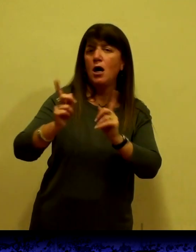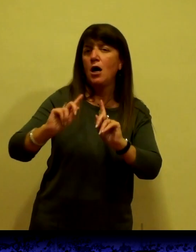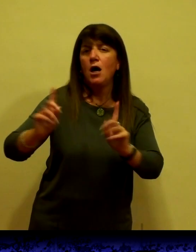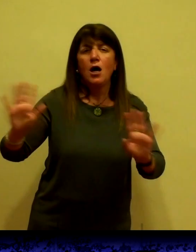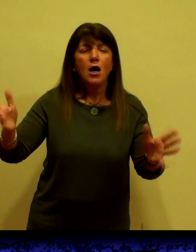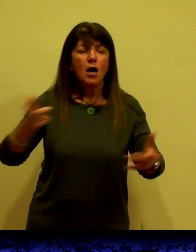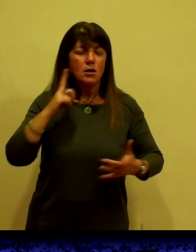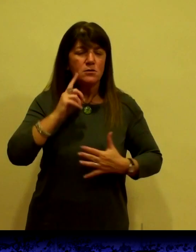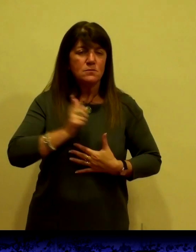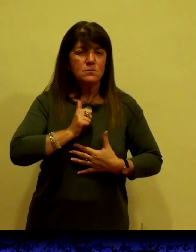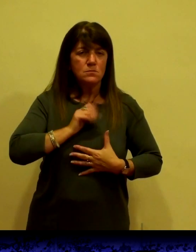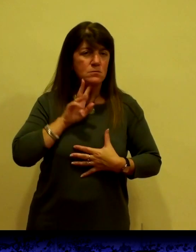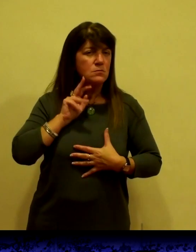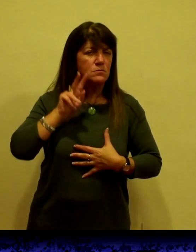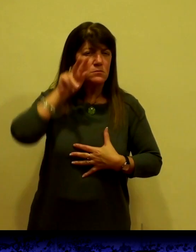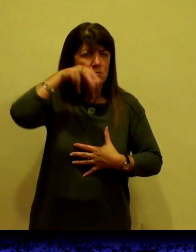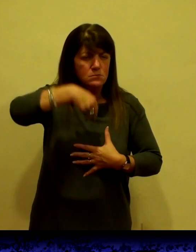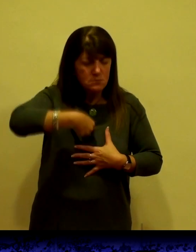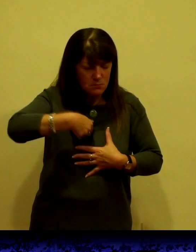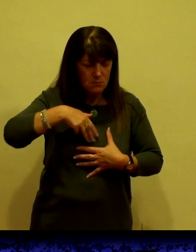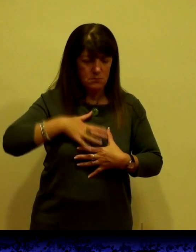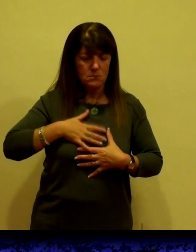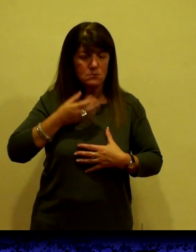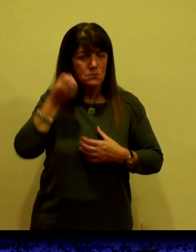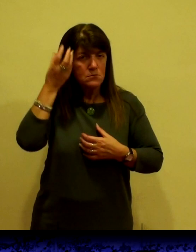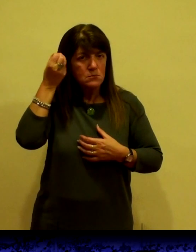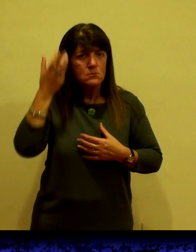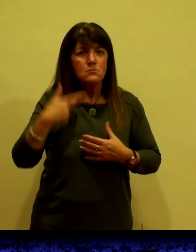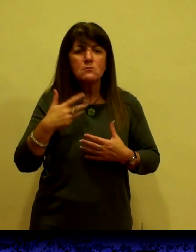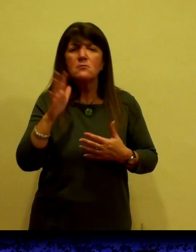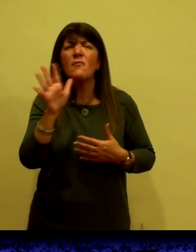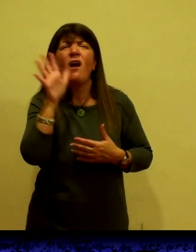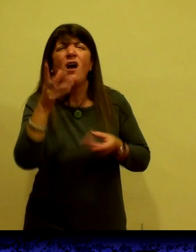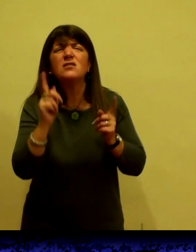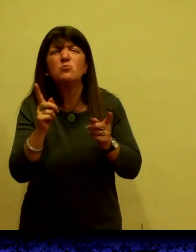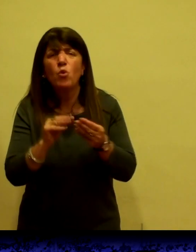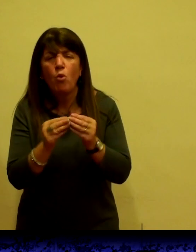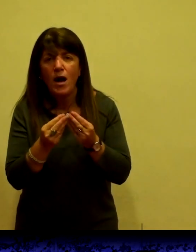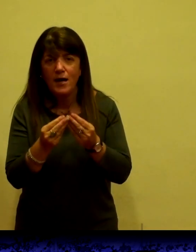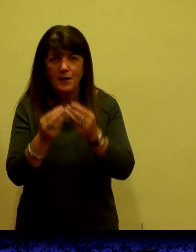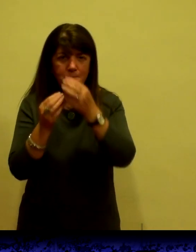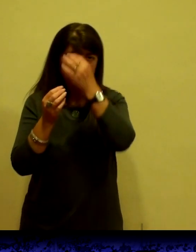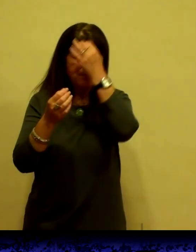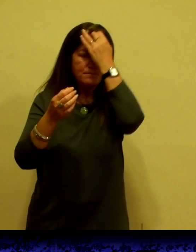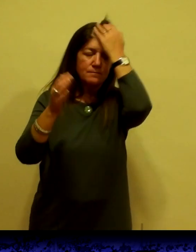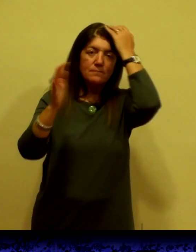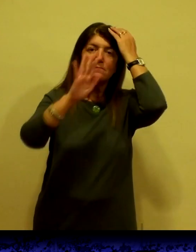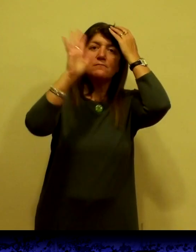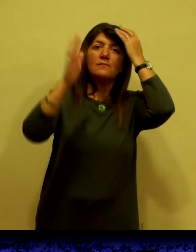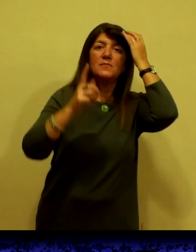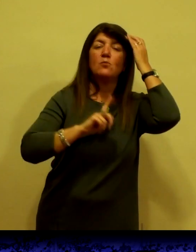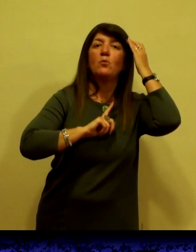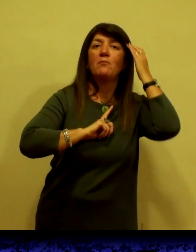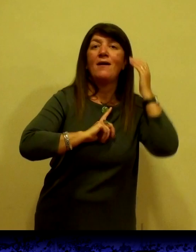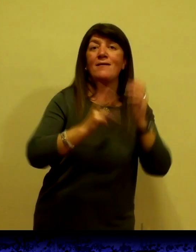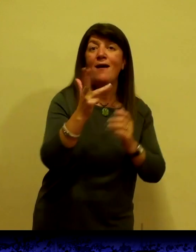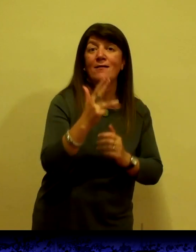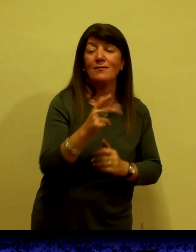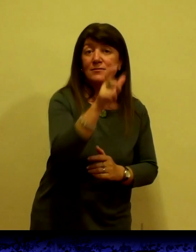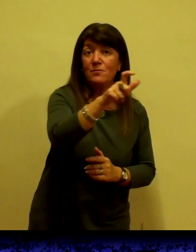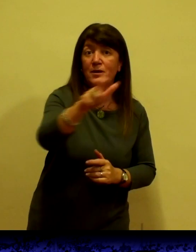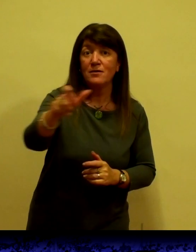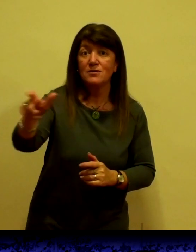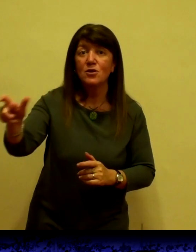contemporaneo. No? Ci puoi fare qualche esempio a riguardo di Art Outside? Per esempio gli artisti nostri coinvolti nel progetto,